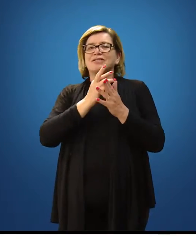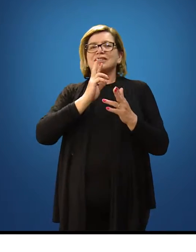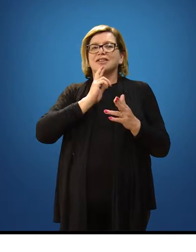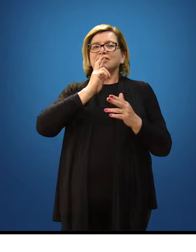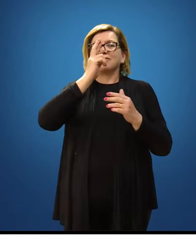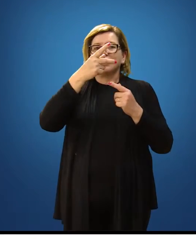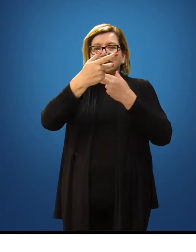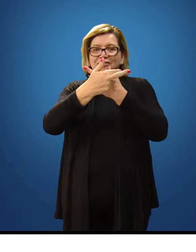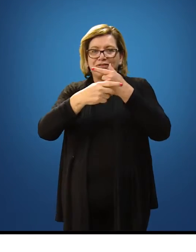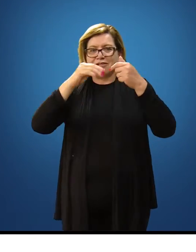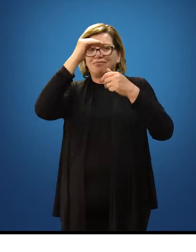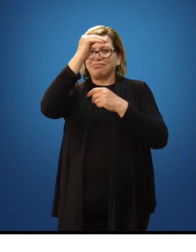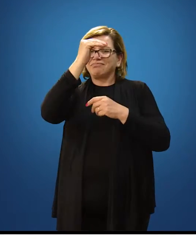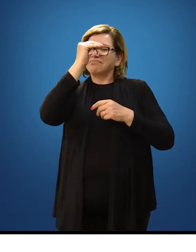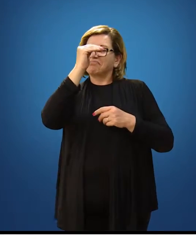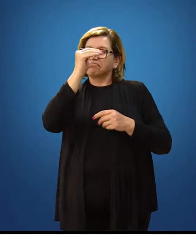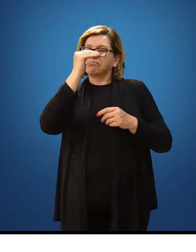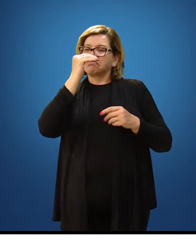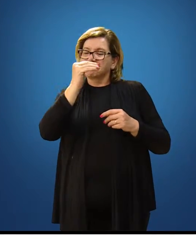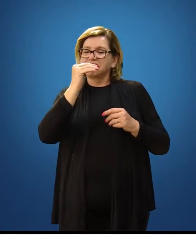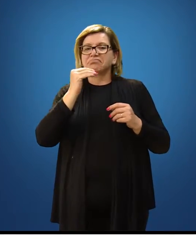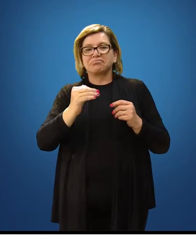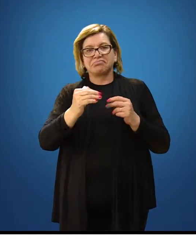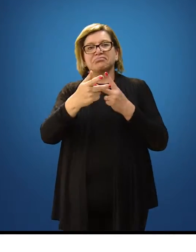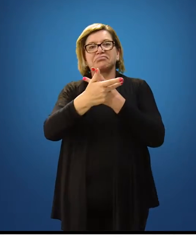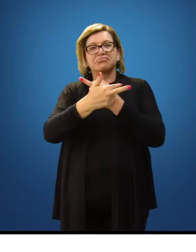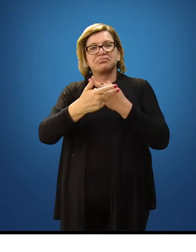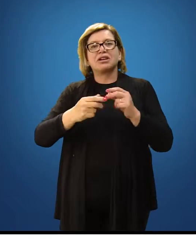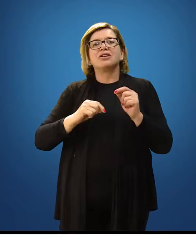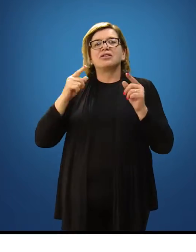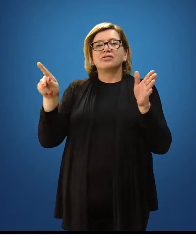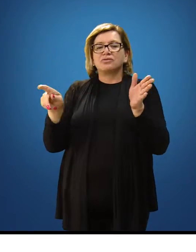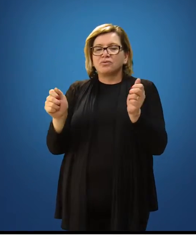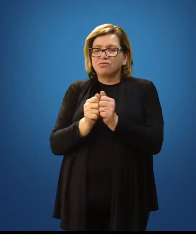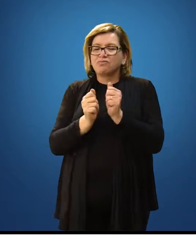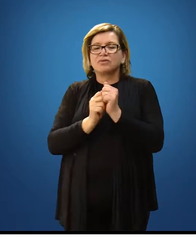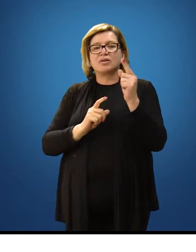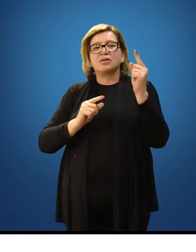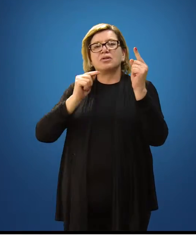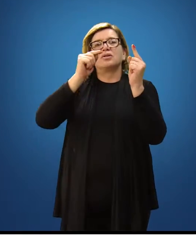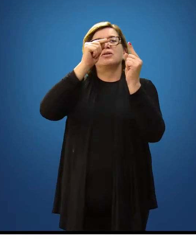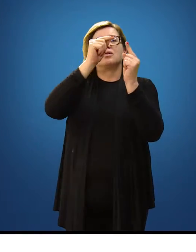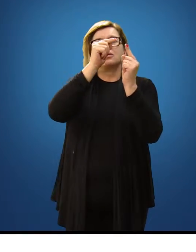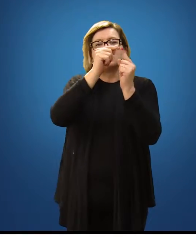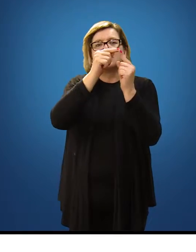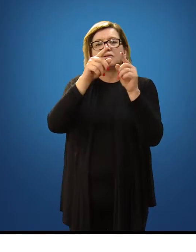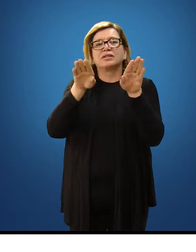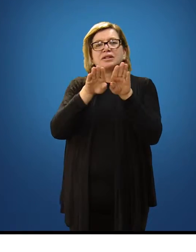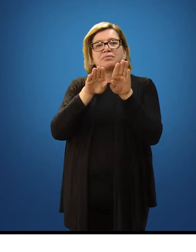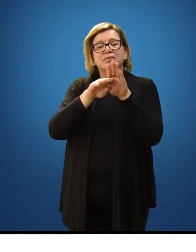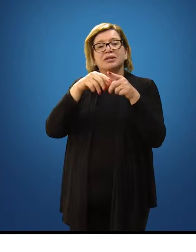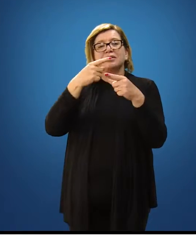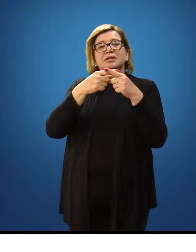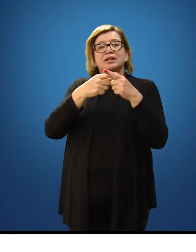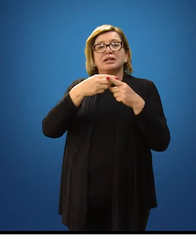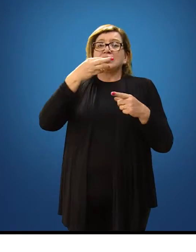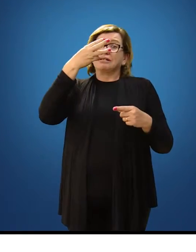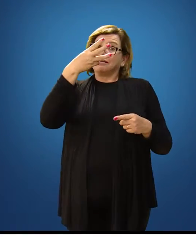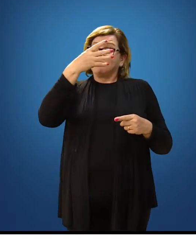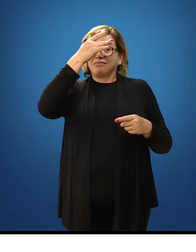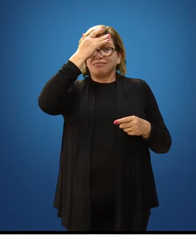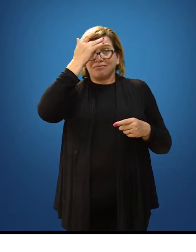vários tópicos e subtópicos, de acordo com o objetivo e, no caso, por serem 3